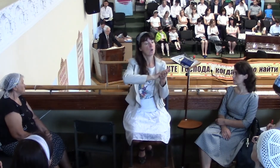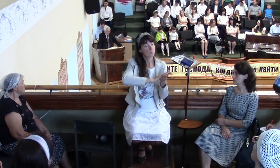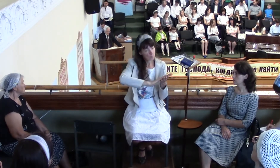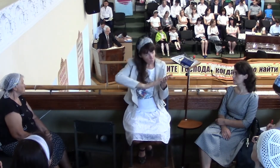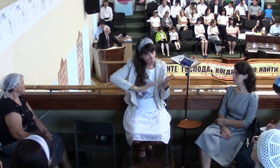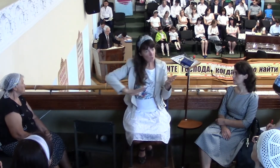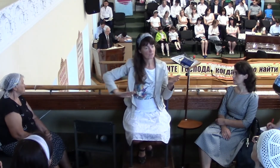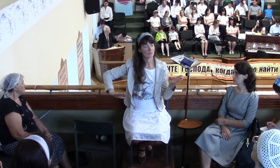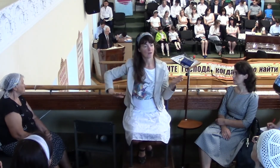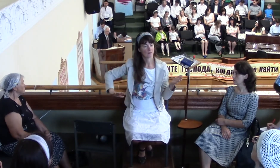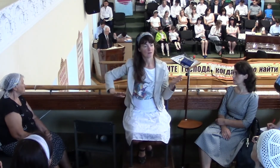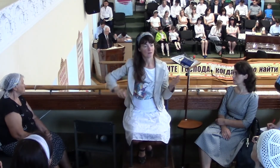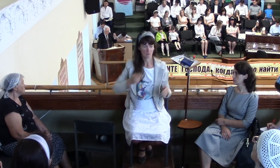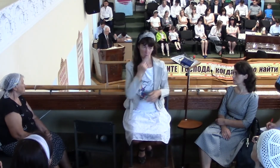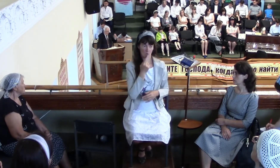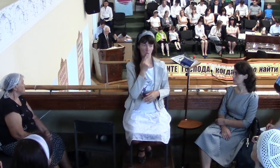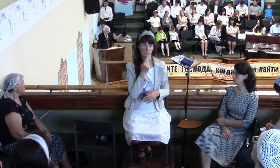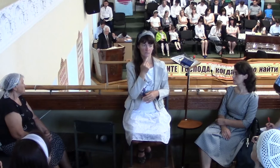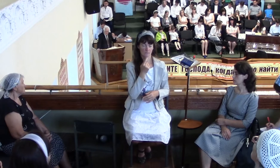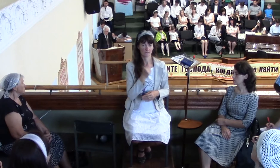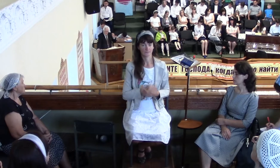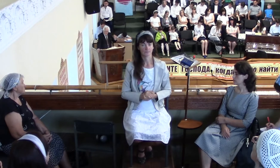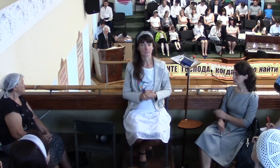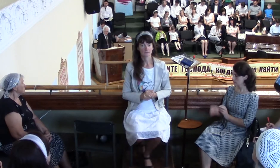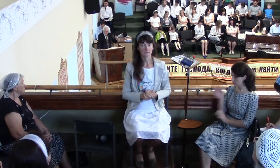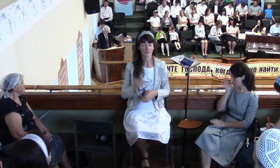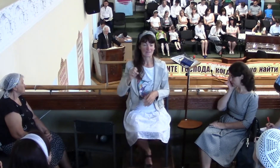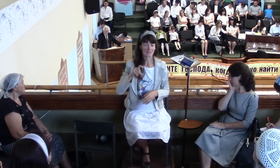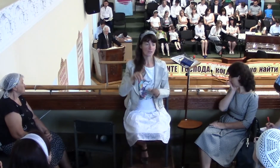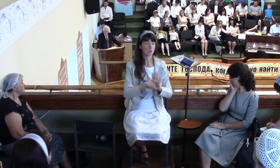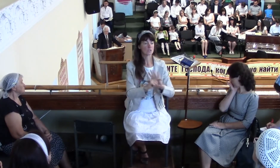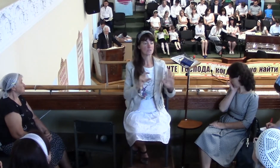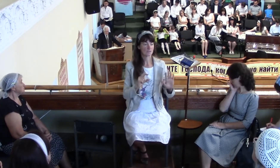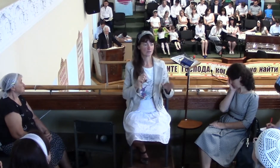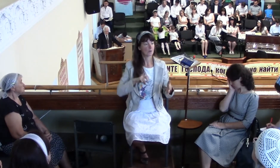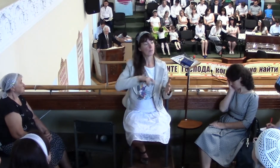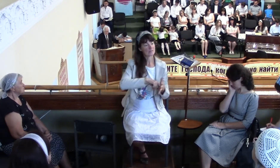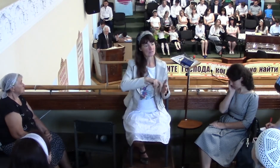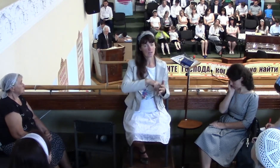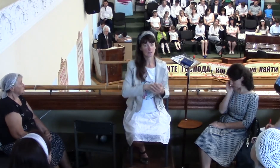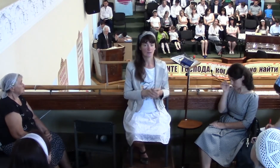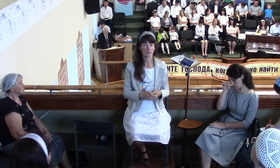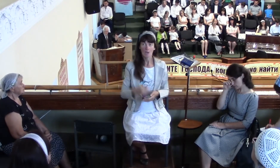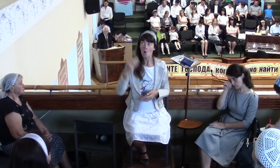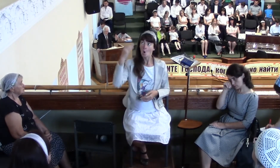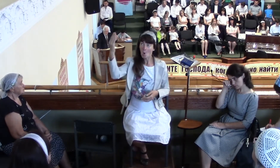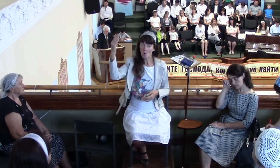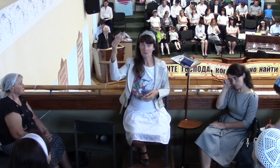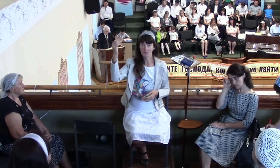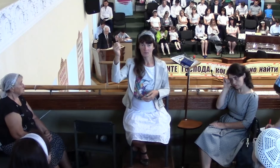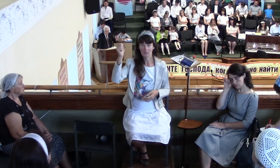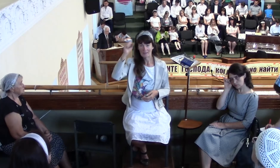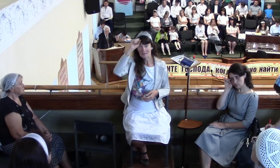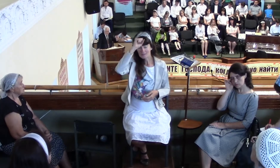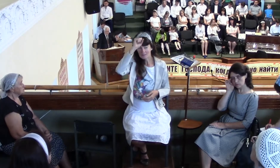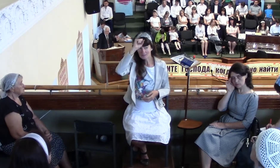стих. Ключевой, золотой стих этого послания. Он грехи, это